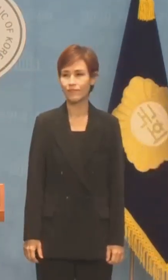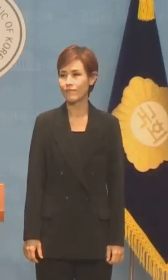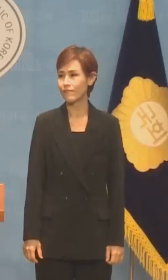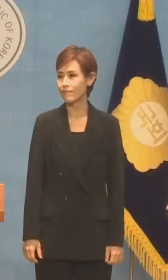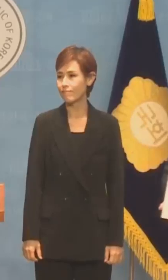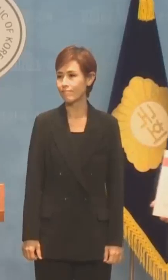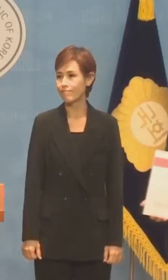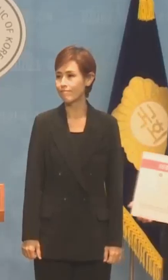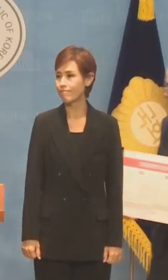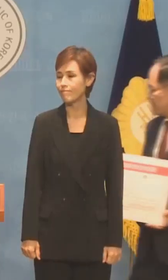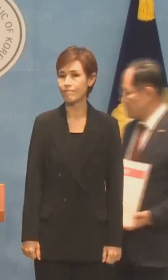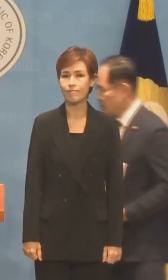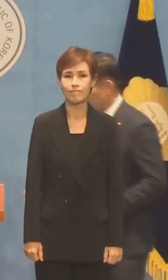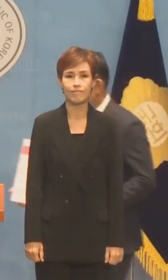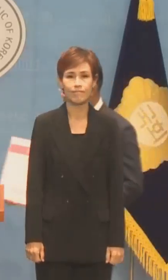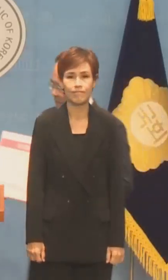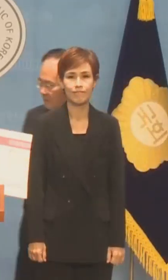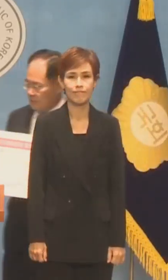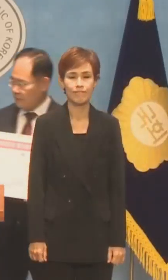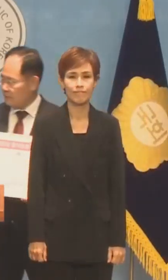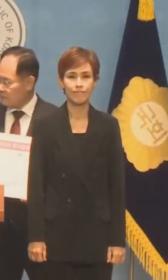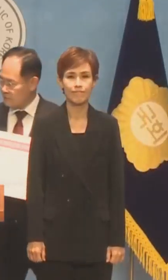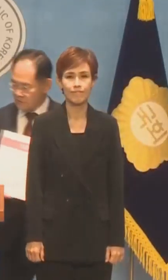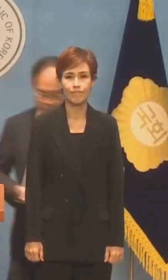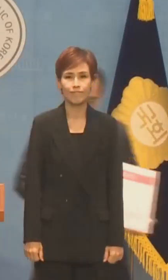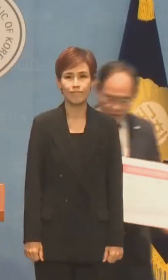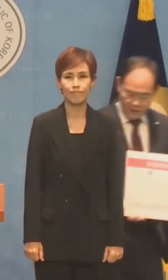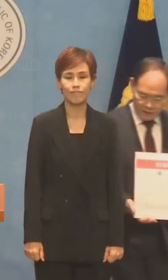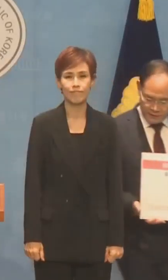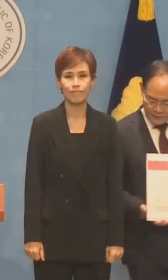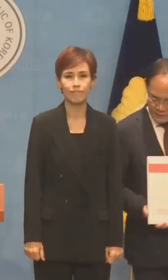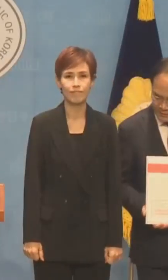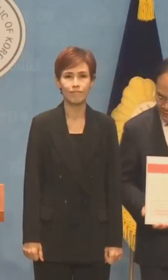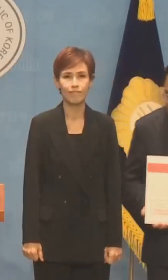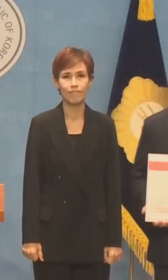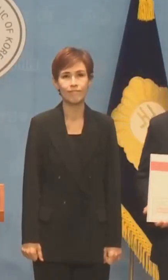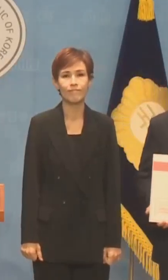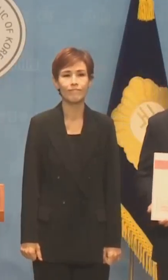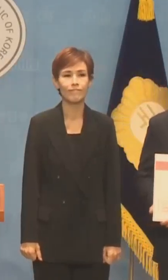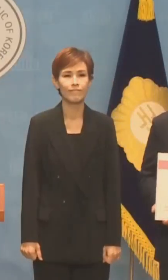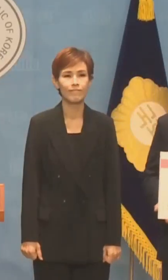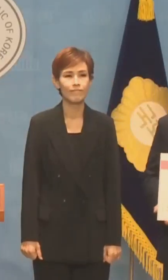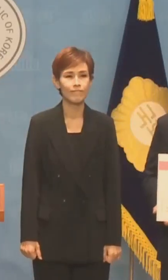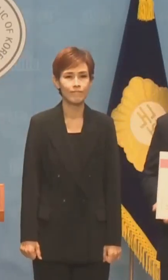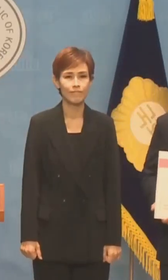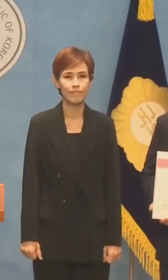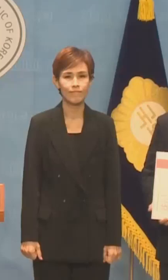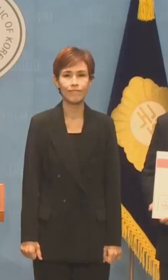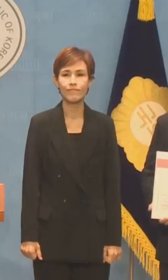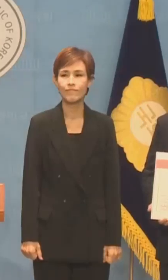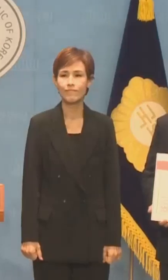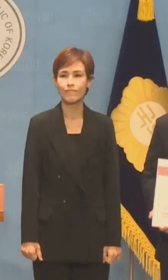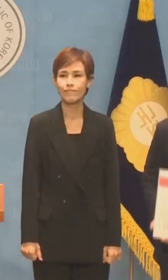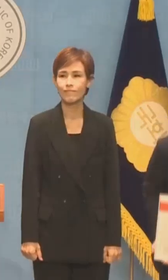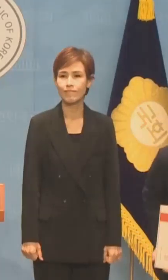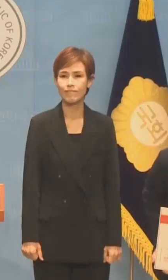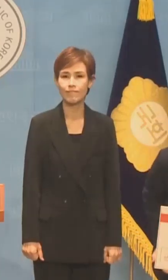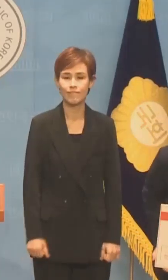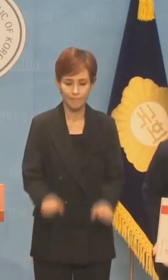옆에서 좀 이렇게 들고 계시고. 여기 있을까요? 아니 이쪽에 있는 게 저쪽 나와야지. 인사하시지.